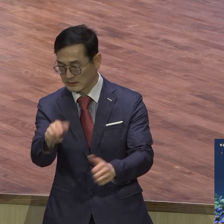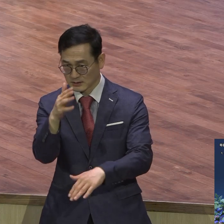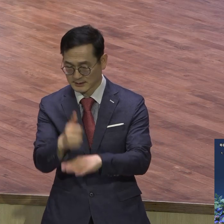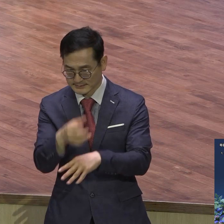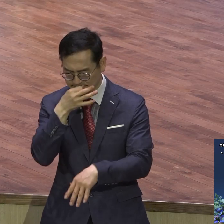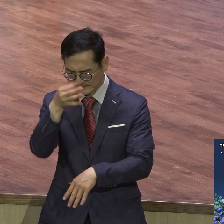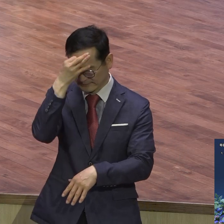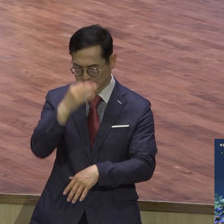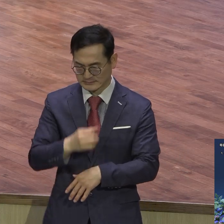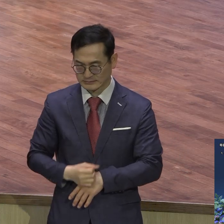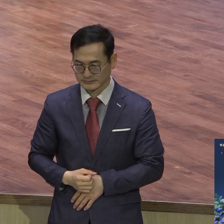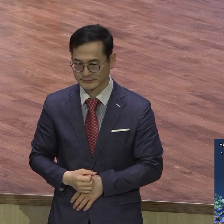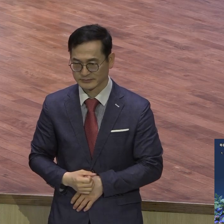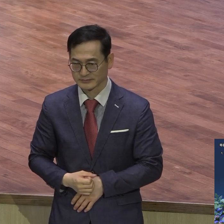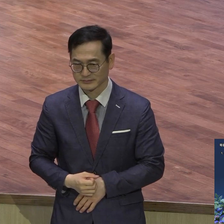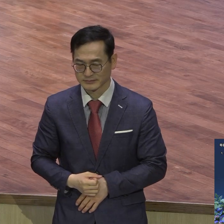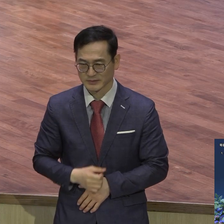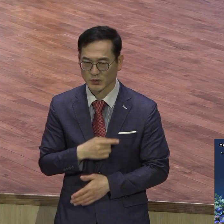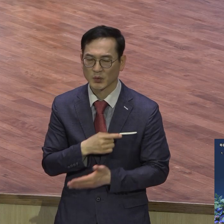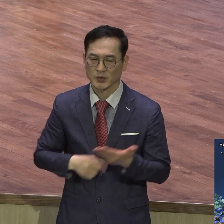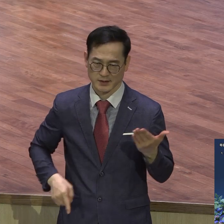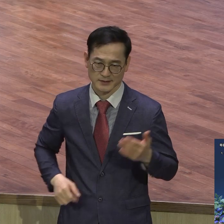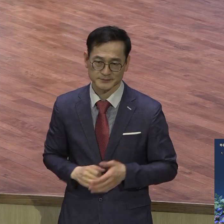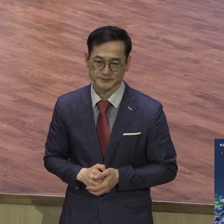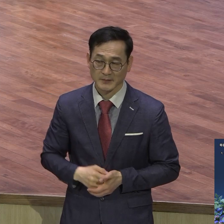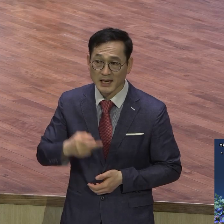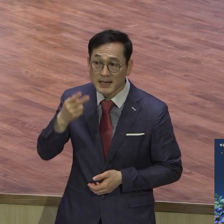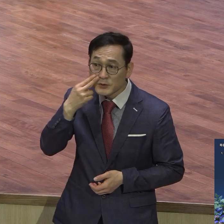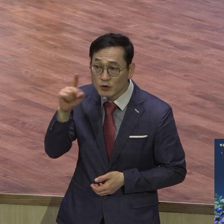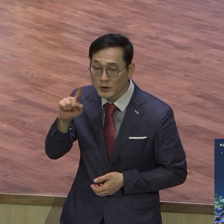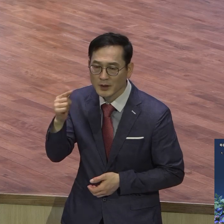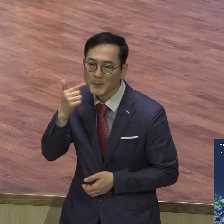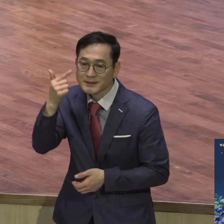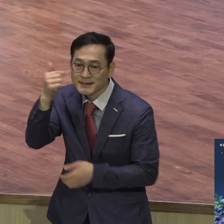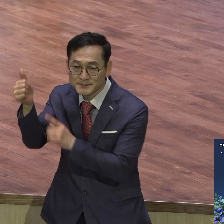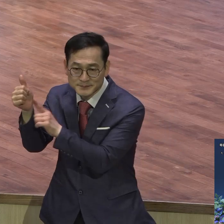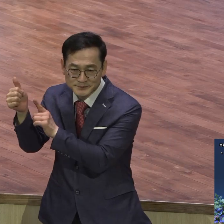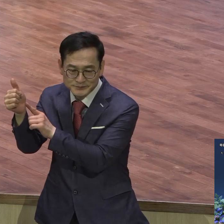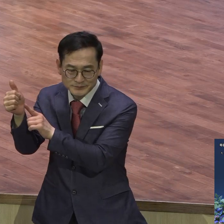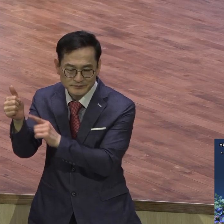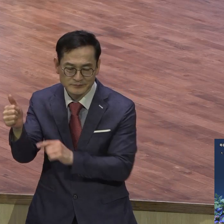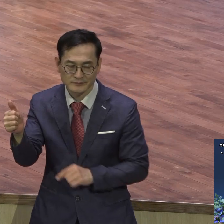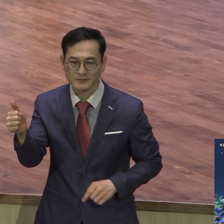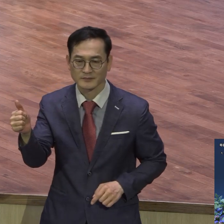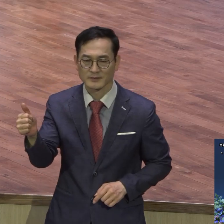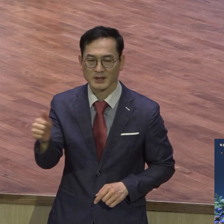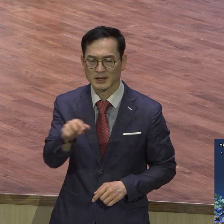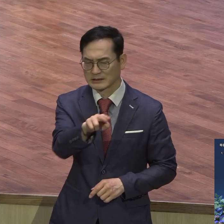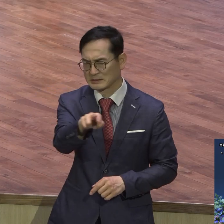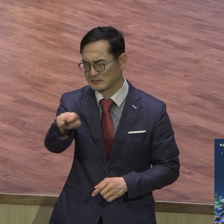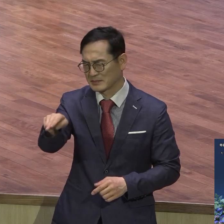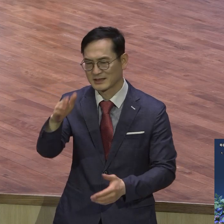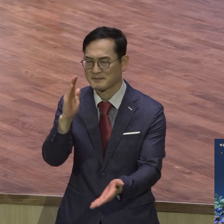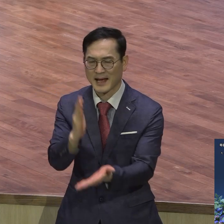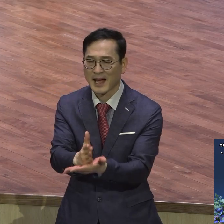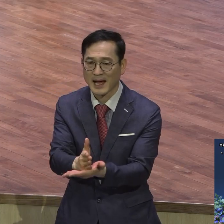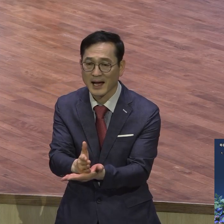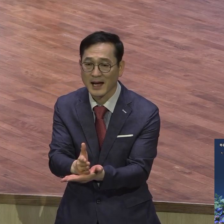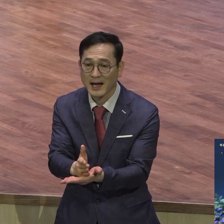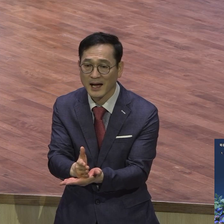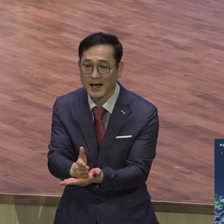미국의 달라스 신학교 총장이었던 찬스 스윈들 목사님은 비판하지 말라 비판하지